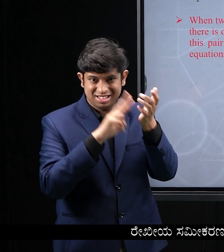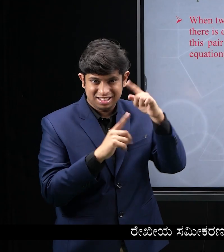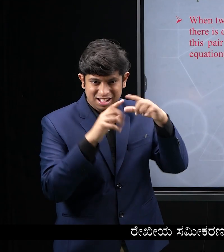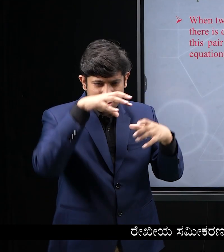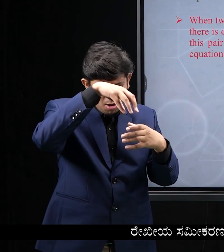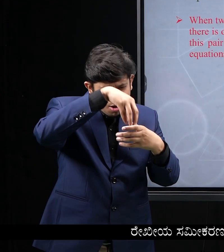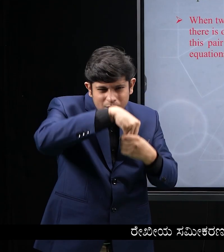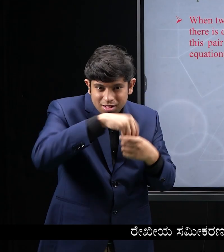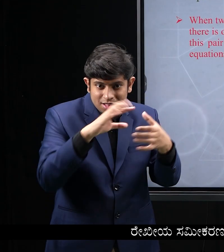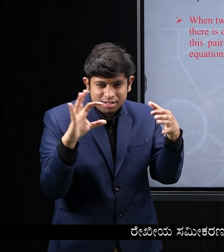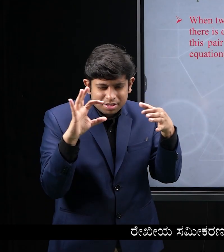ಜೋಡಿ ಎಂದು ಕರೆಯಲಾಗುತ್ತದೆ.